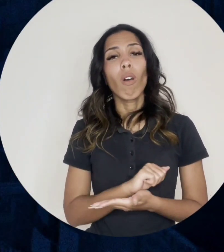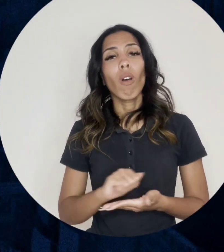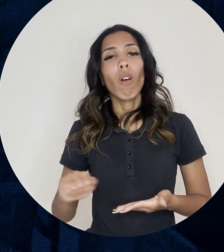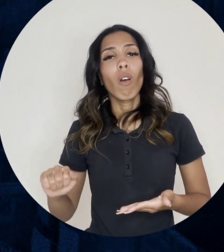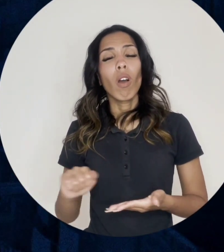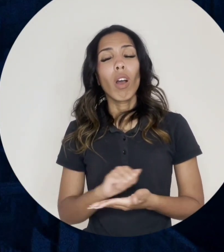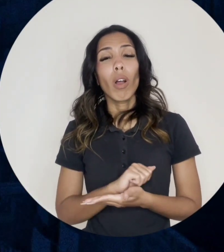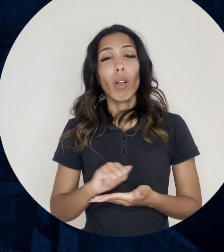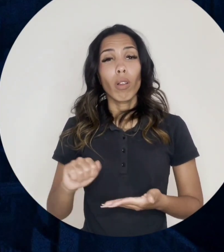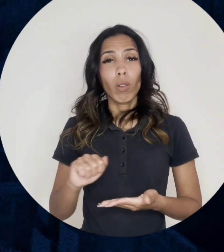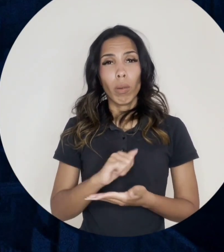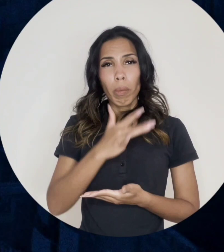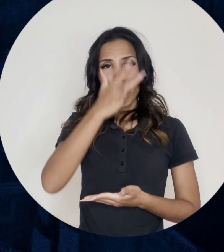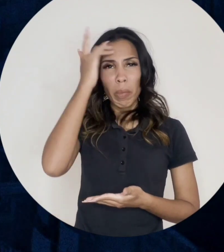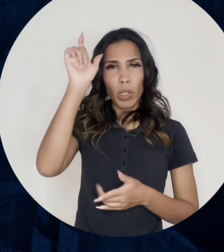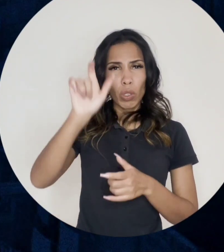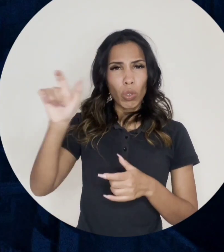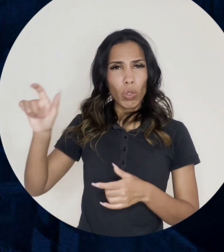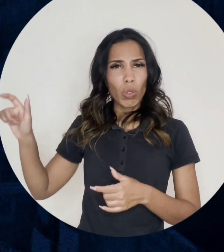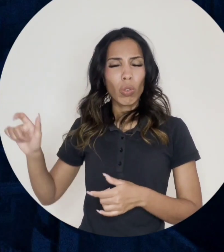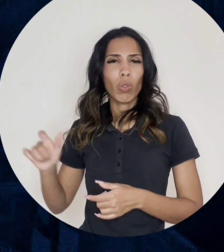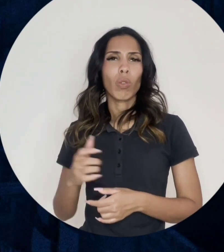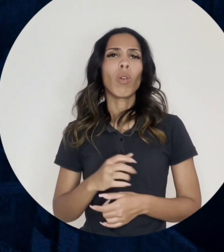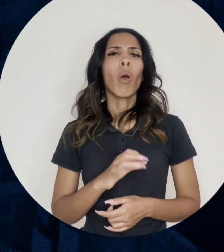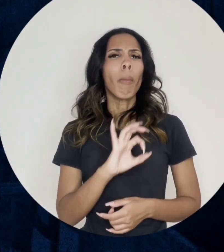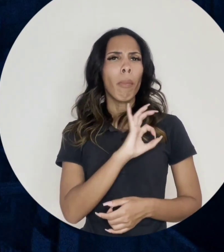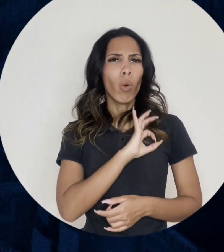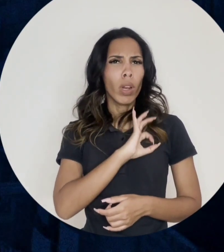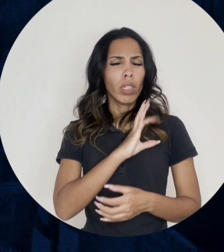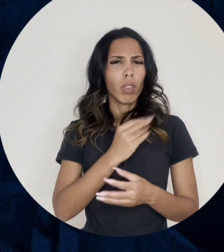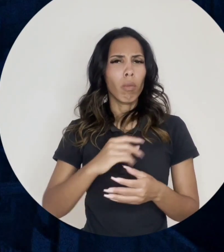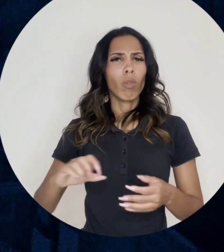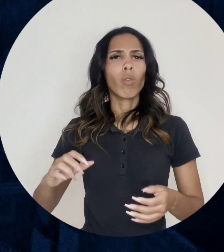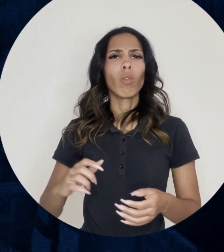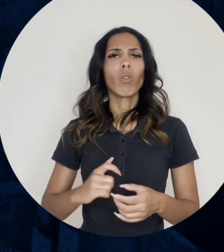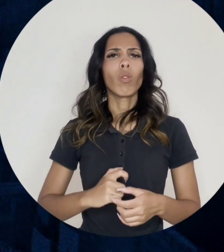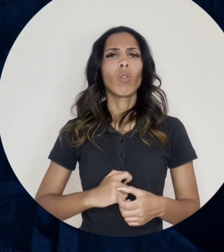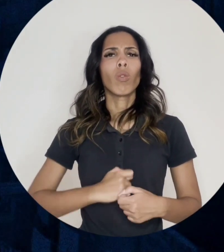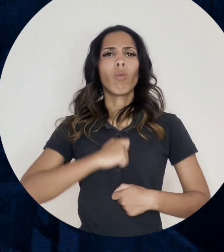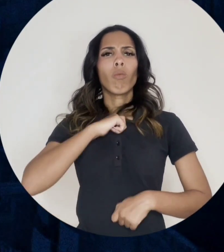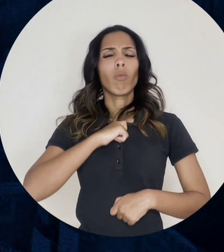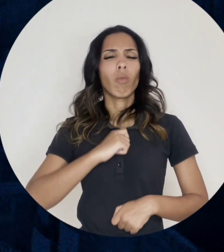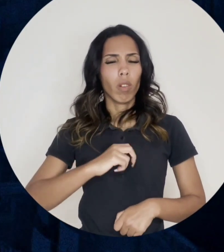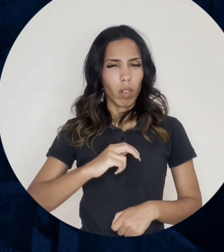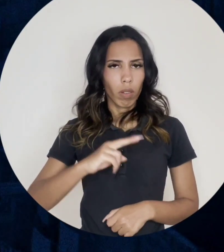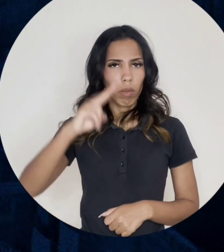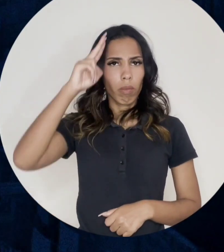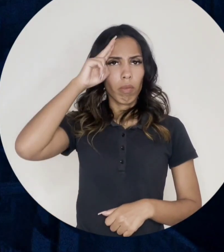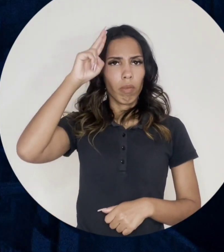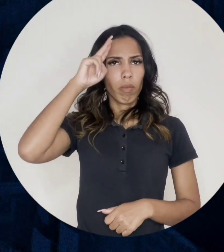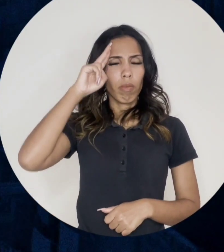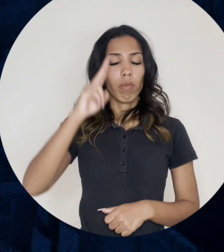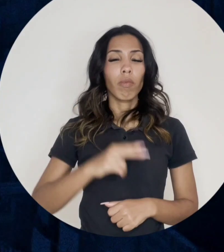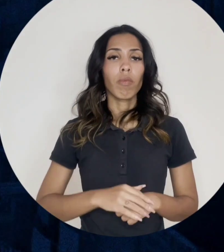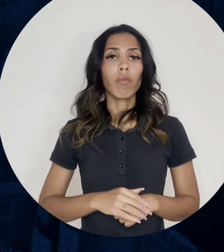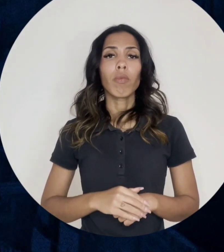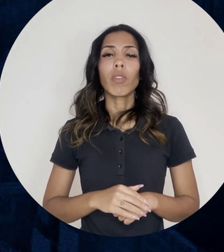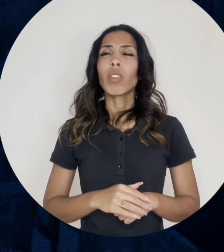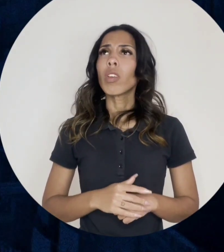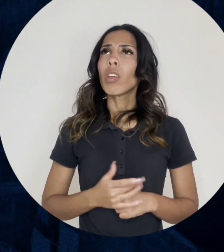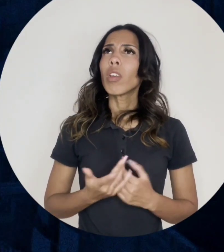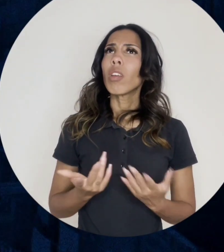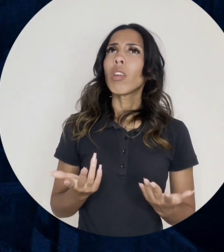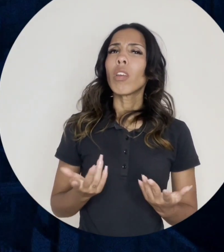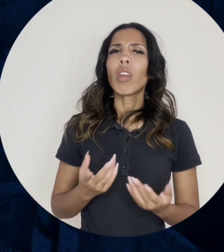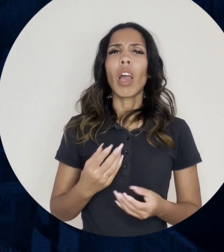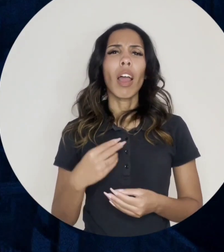desse pessoal, nos polícia, ela engomava. Digamos, você vai para o exército. Aí as mães não sabiam, Maria Preta, te dou um